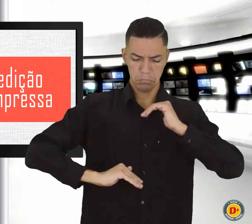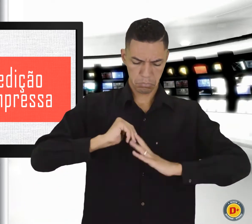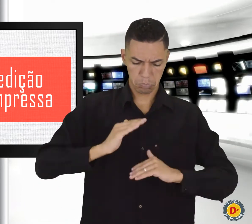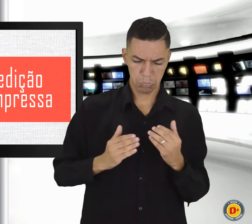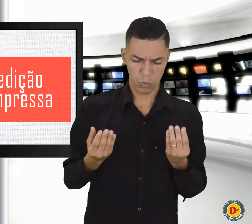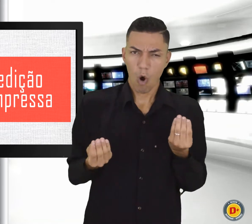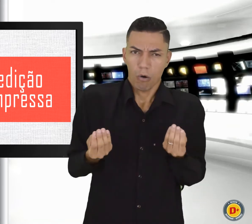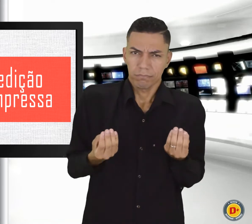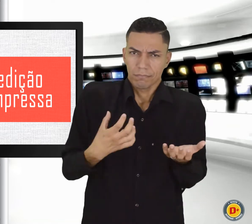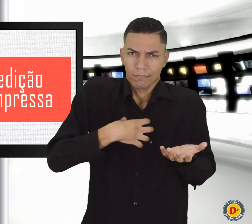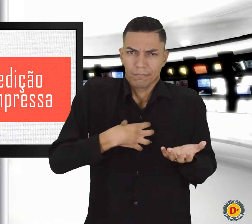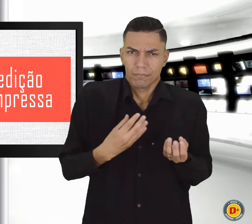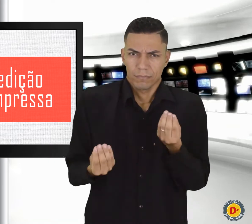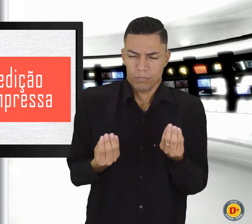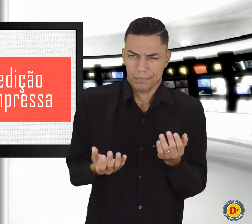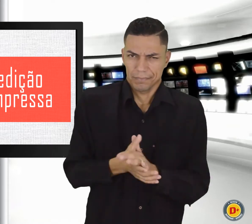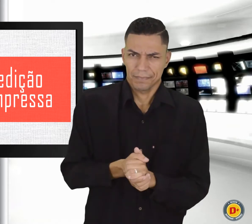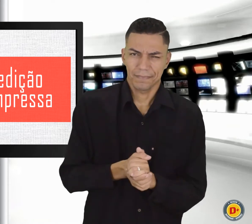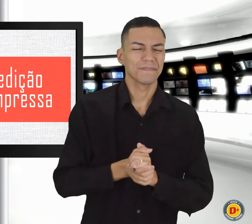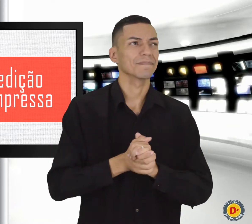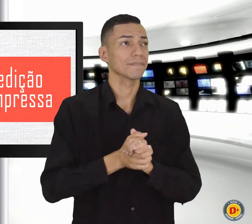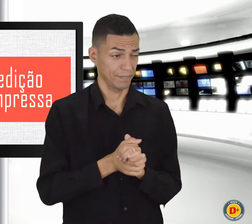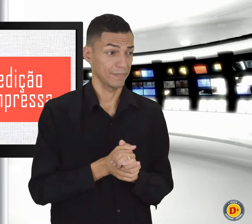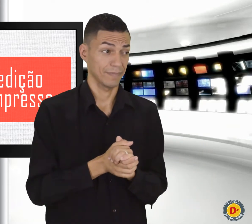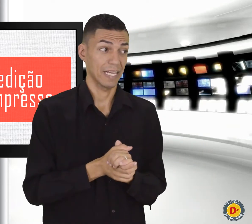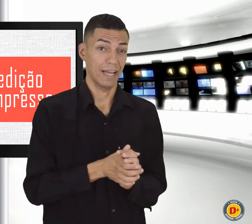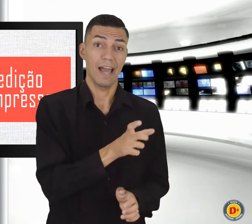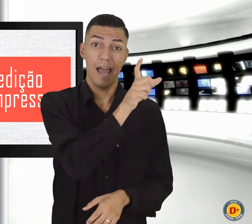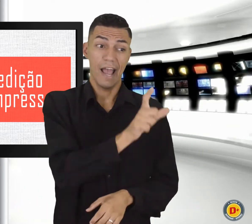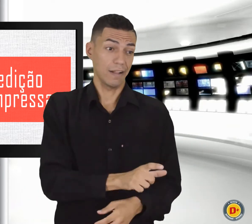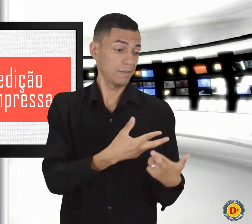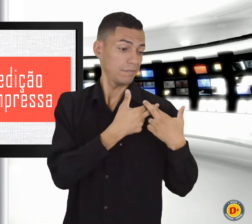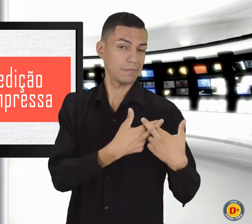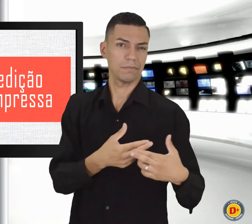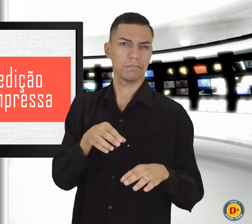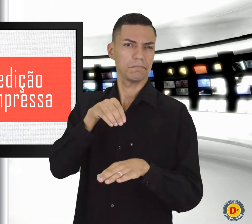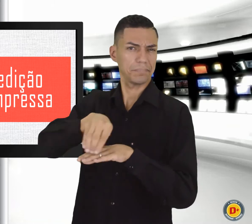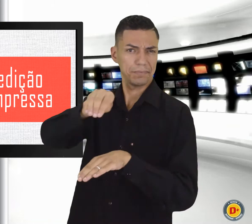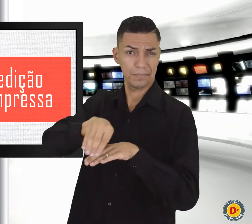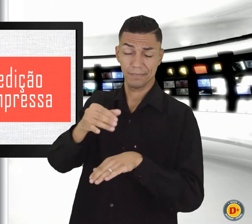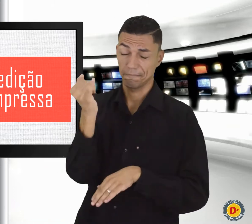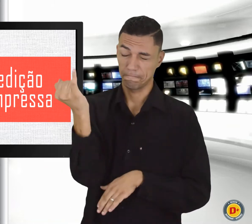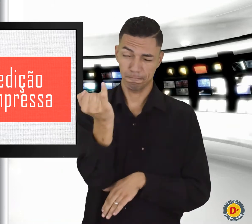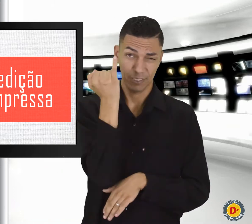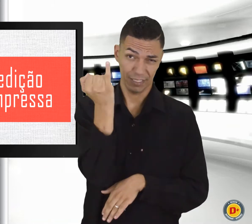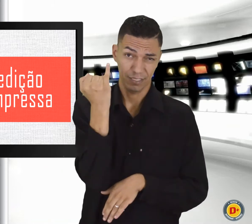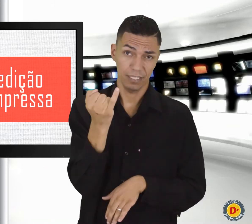Sim, essa participação é imprescindível. Embora faça parte de uma equipe técnica,